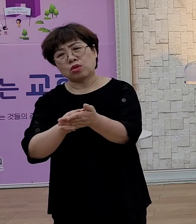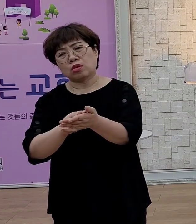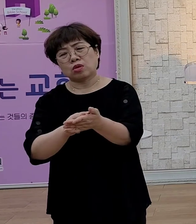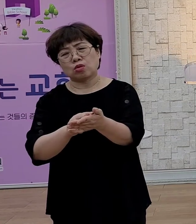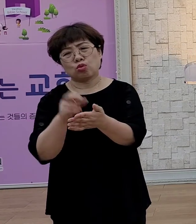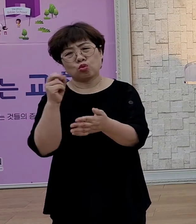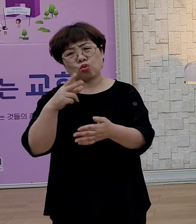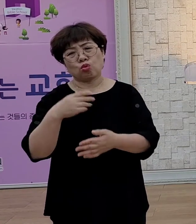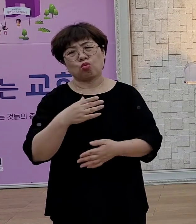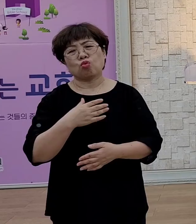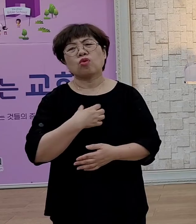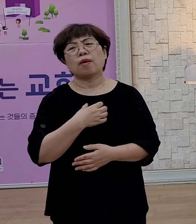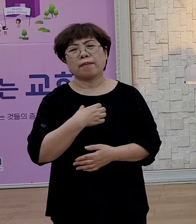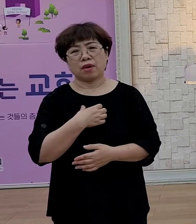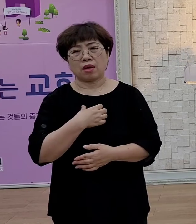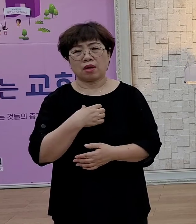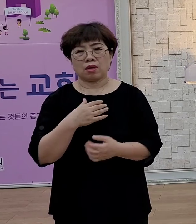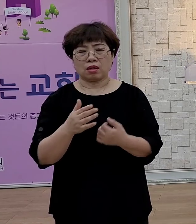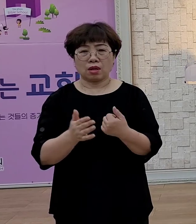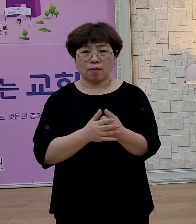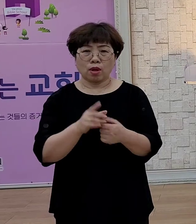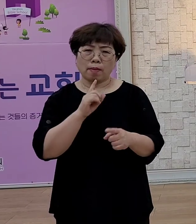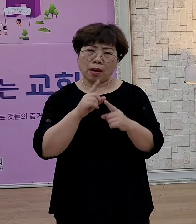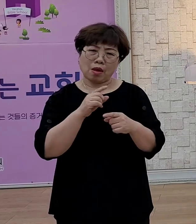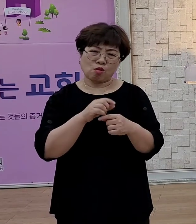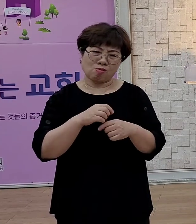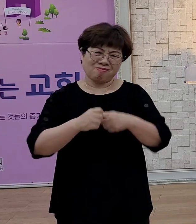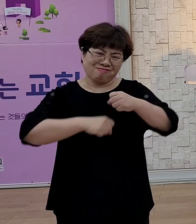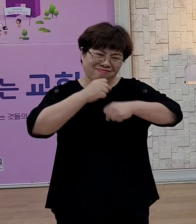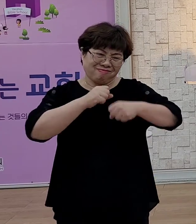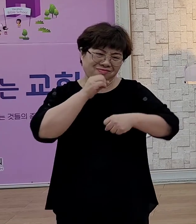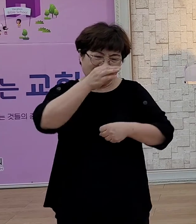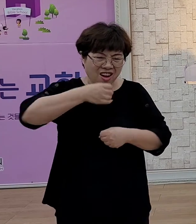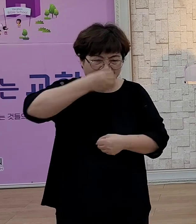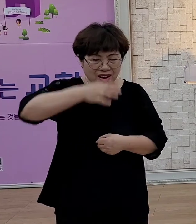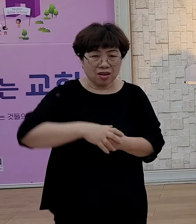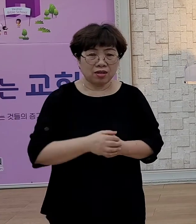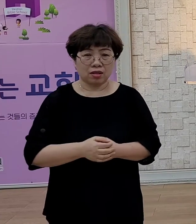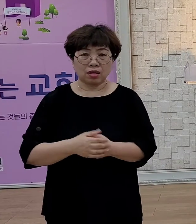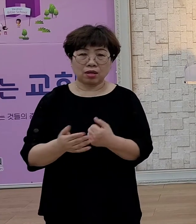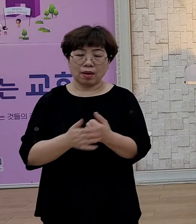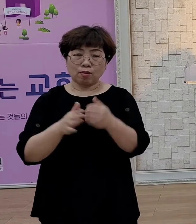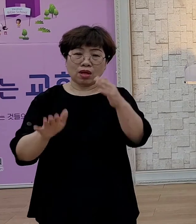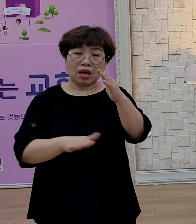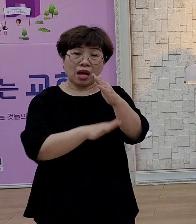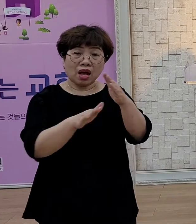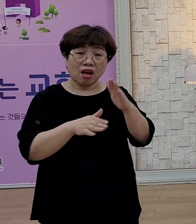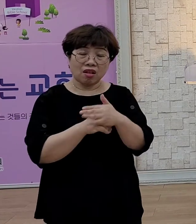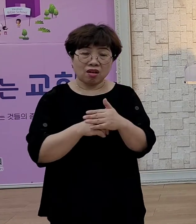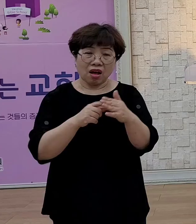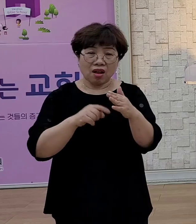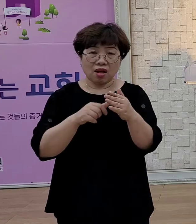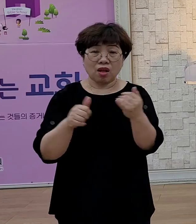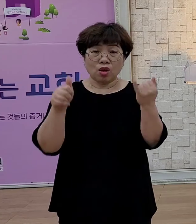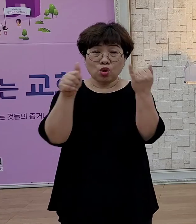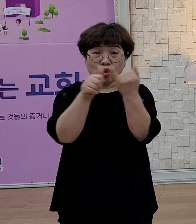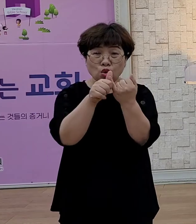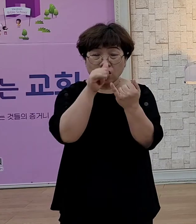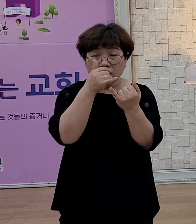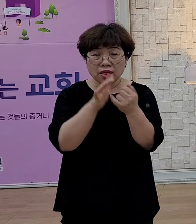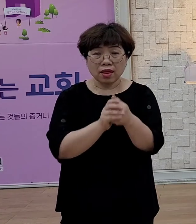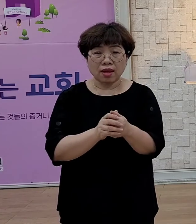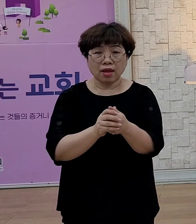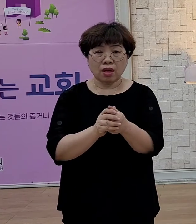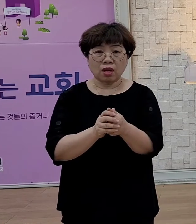일이죠. 그러니까 말도 함부로 하고 그러니까 가정도 결혼한 가정이 세 상 중에 한 상이 아니고